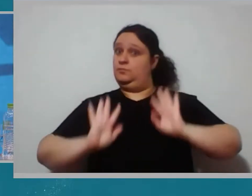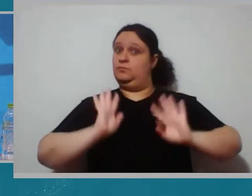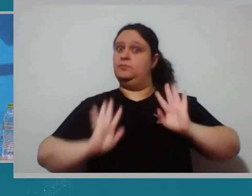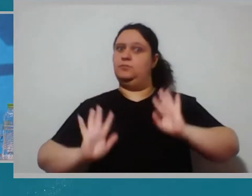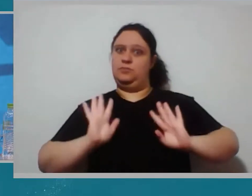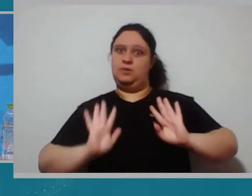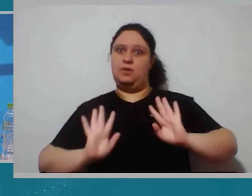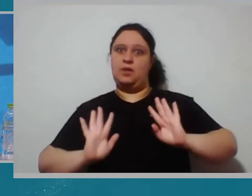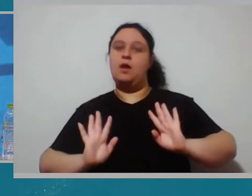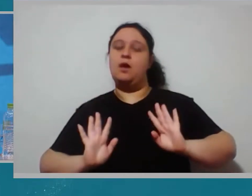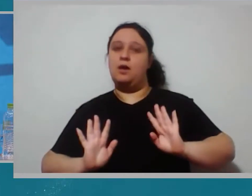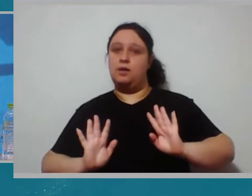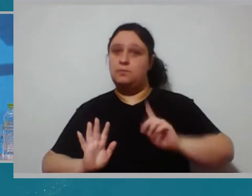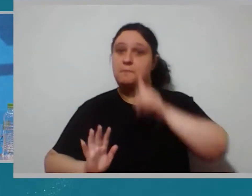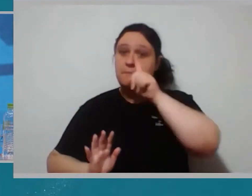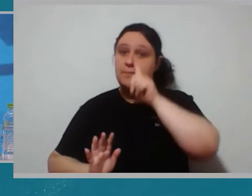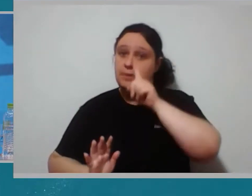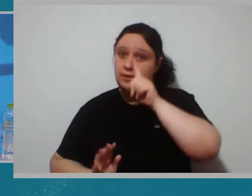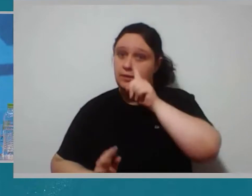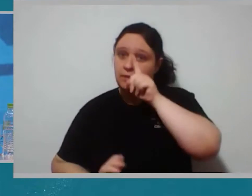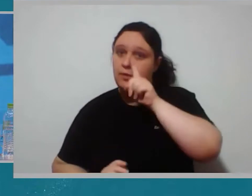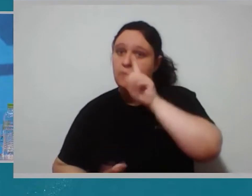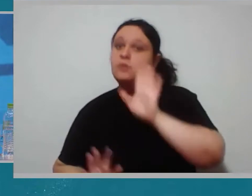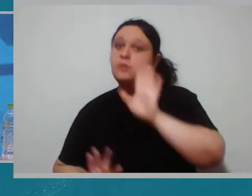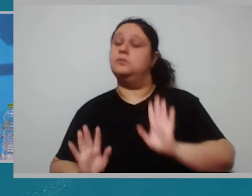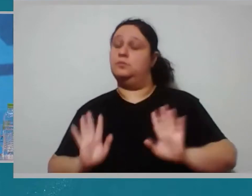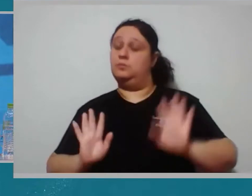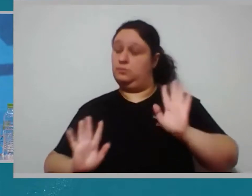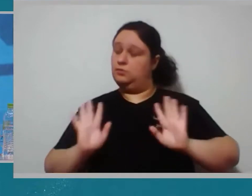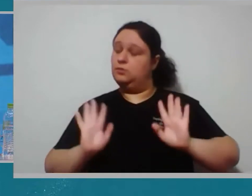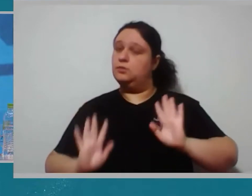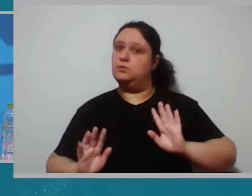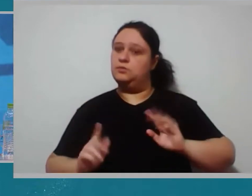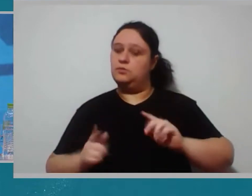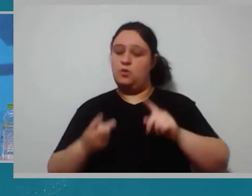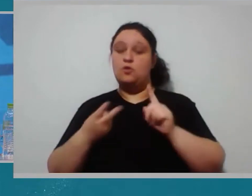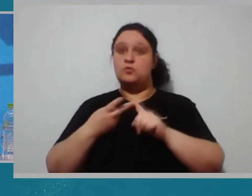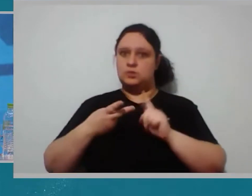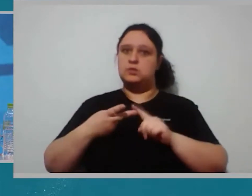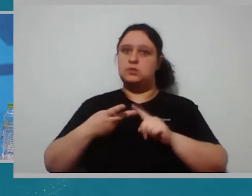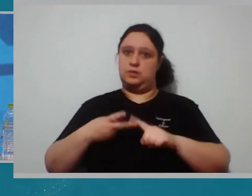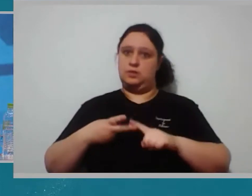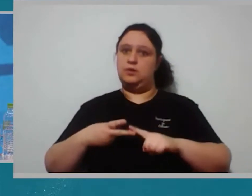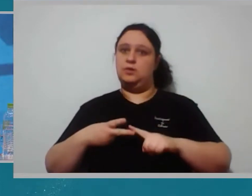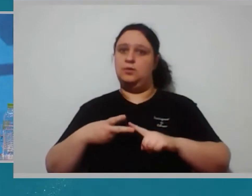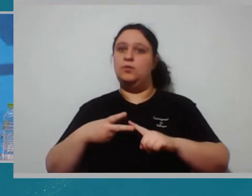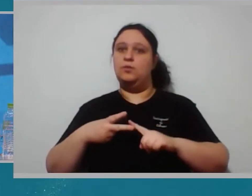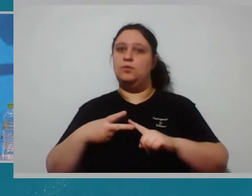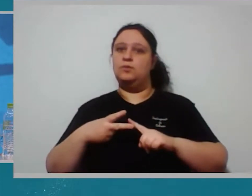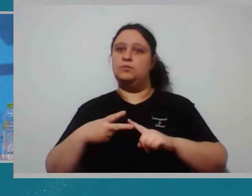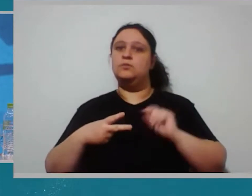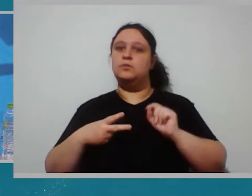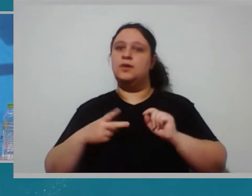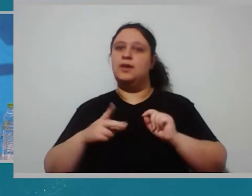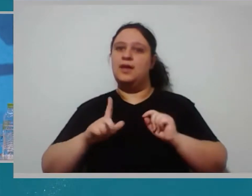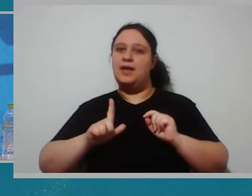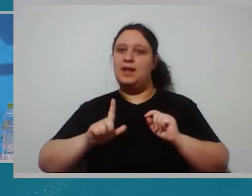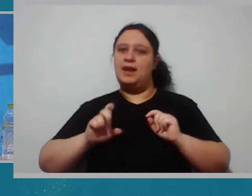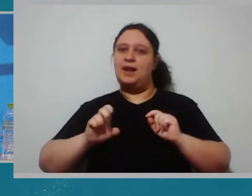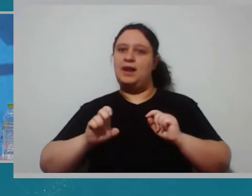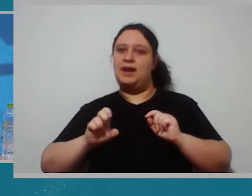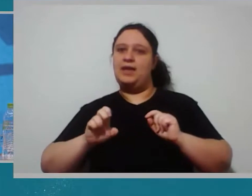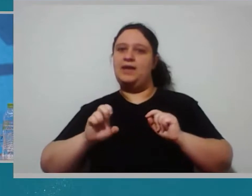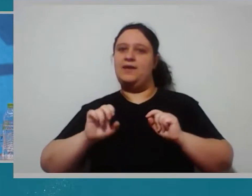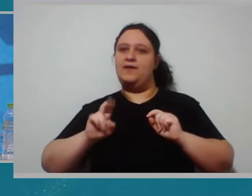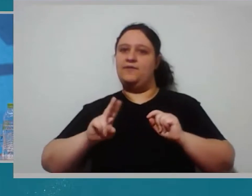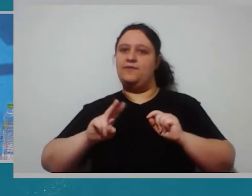Não é de brincar, não. Não é verdade? E outro animal é o Leviatã, que aqui